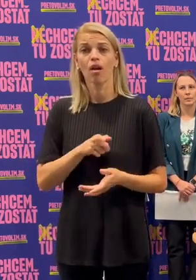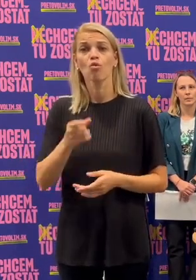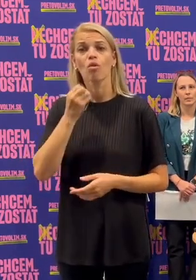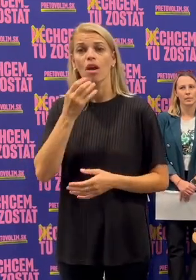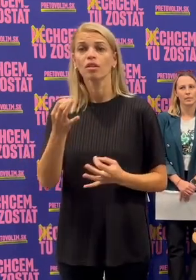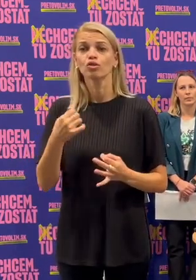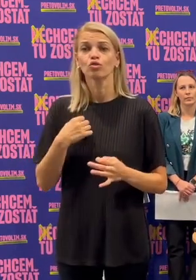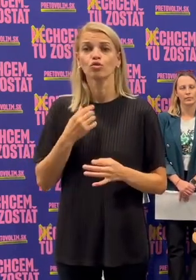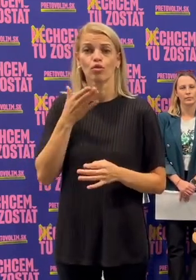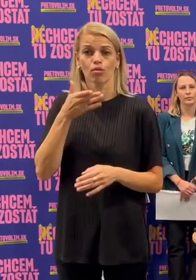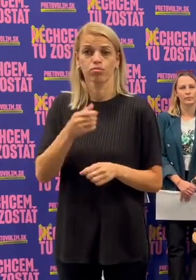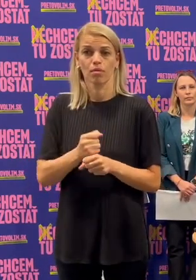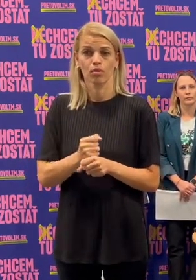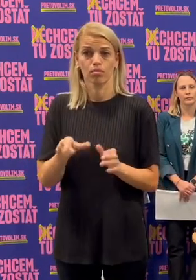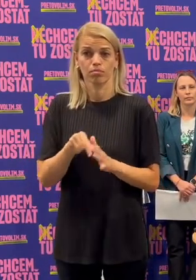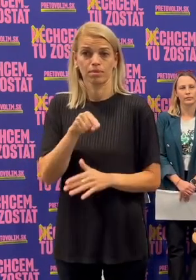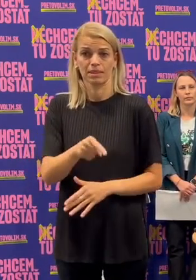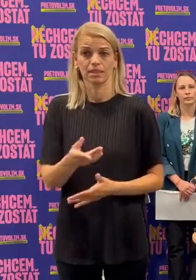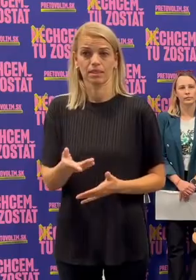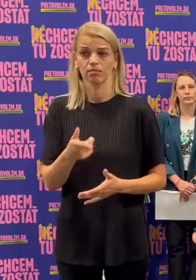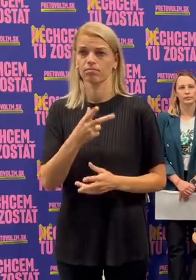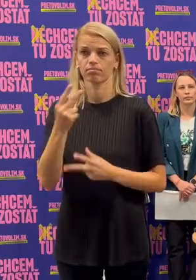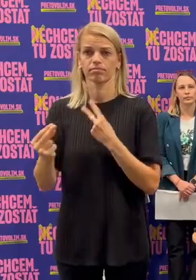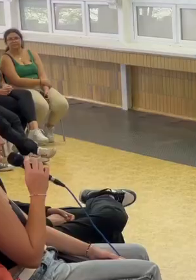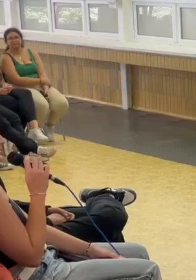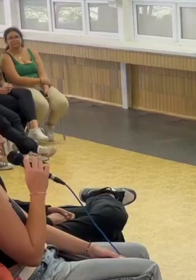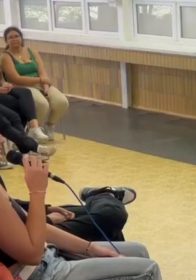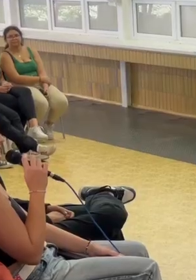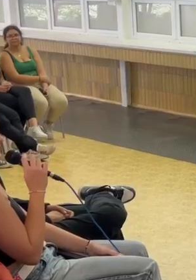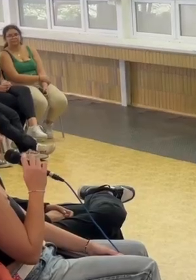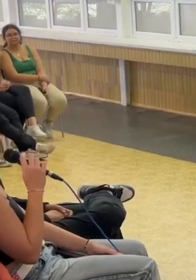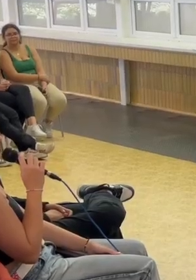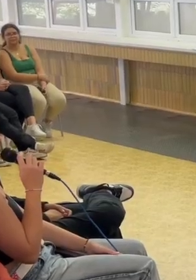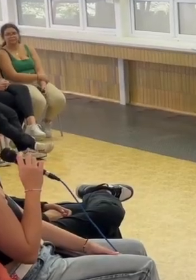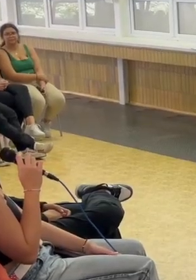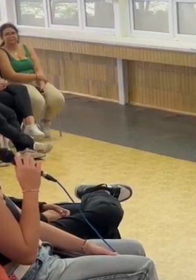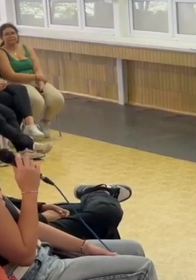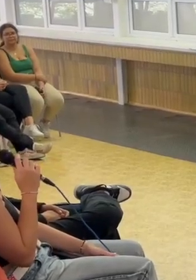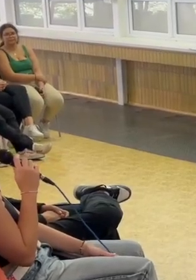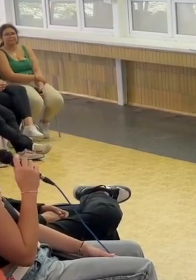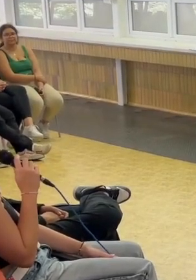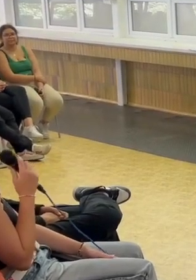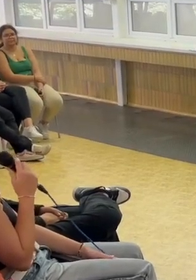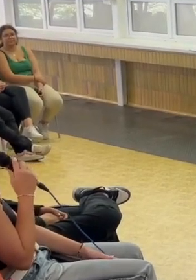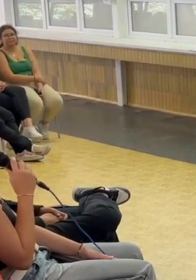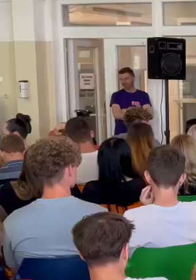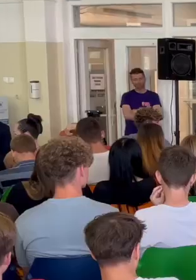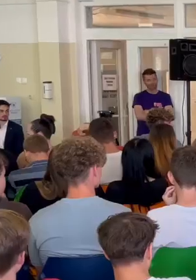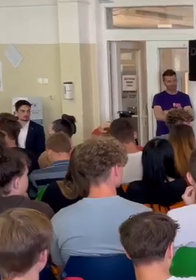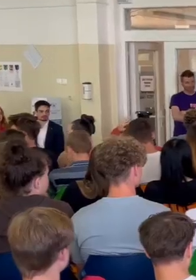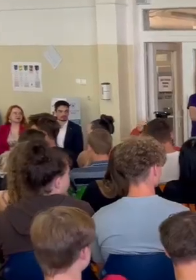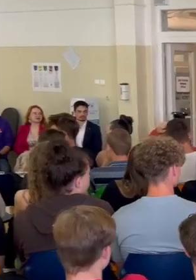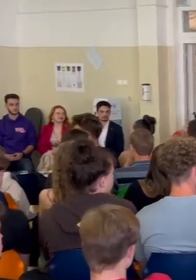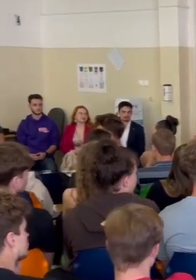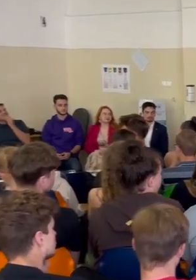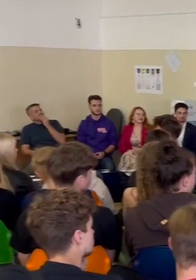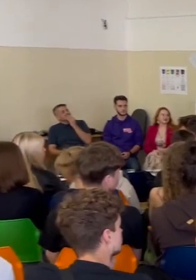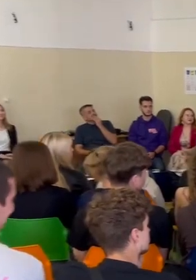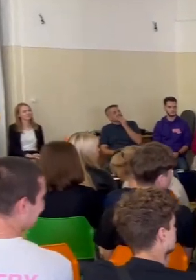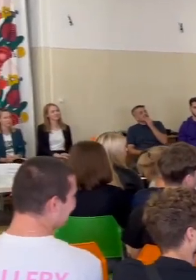A mne je aj veľmi ľúto, že isté politické smery sa